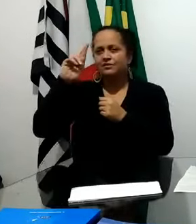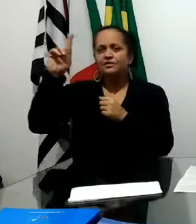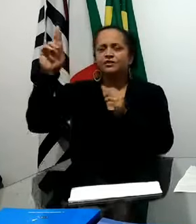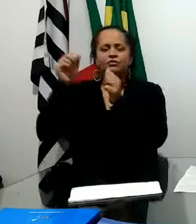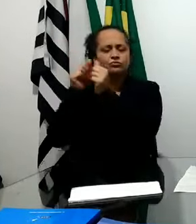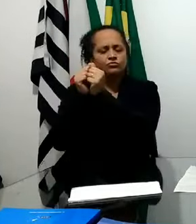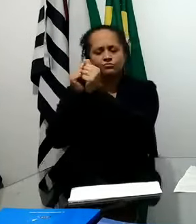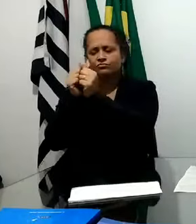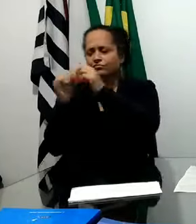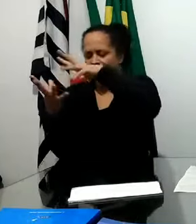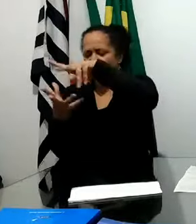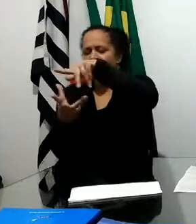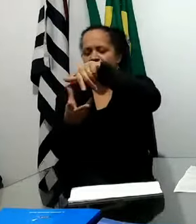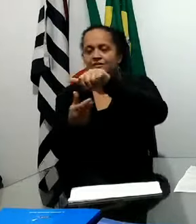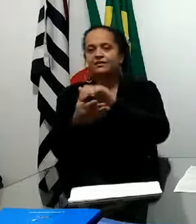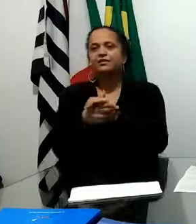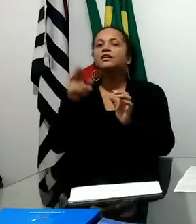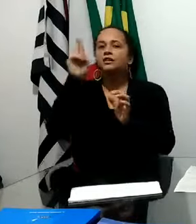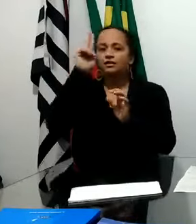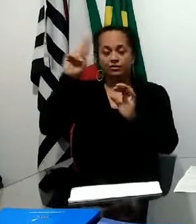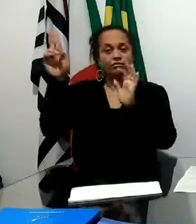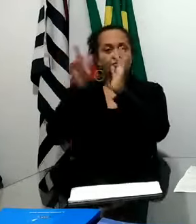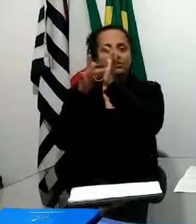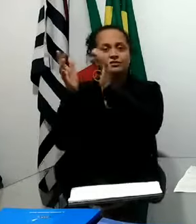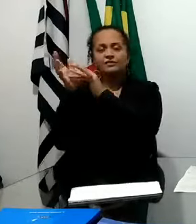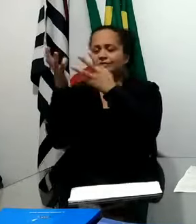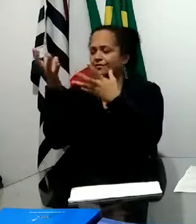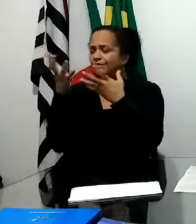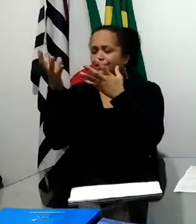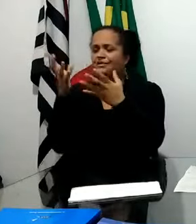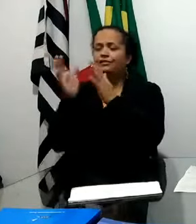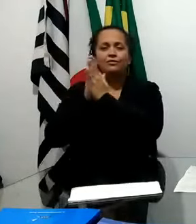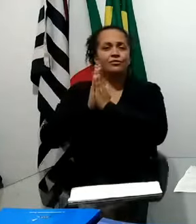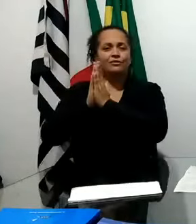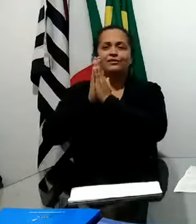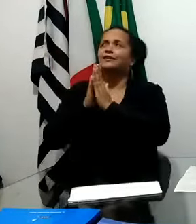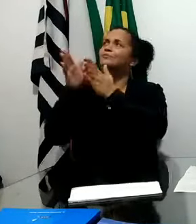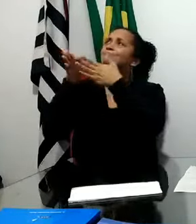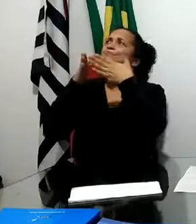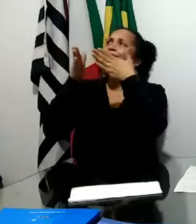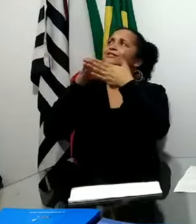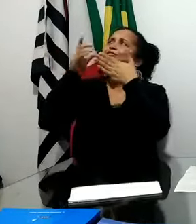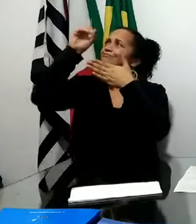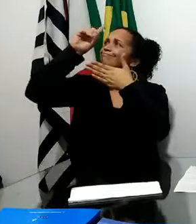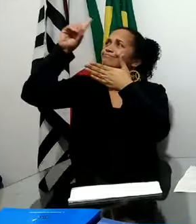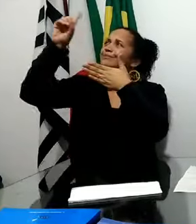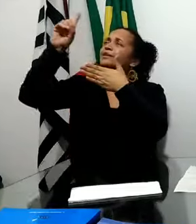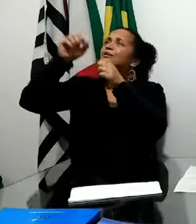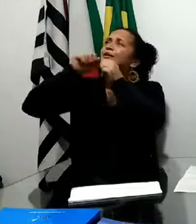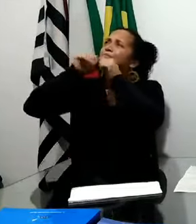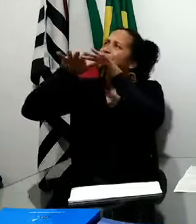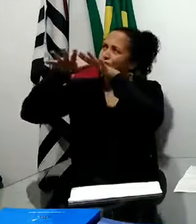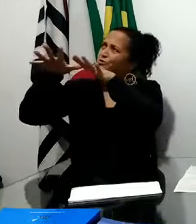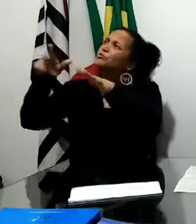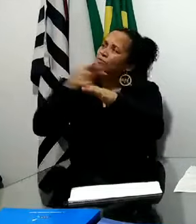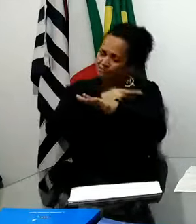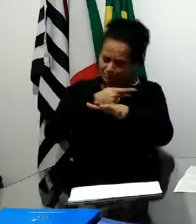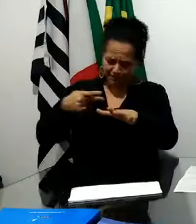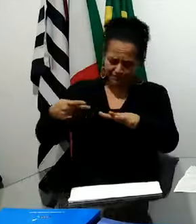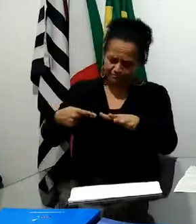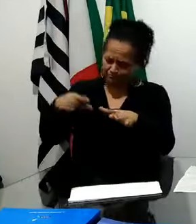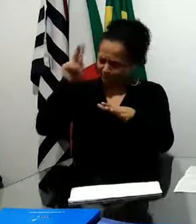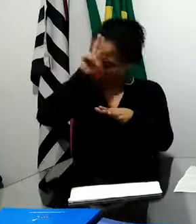Cristo, nós queremos orar, clamar ao Senhor em favor de todas as nossas autoridades políticas. Paizinho, em nome de Jesus